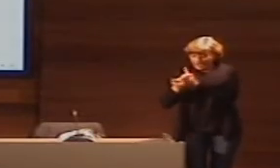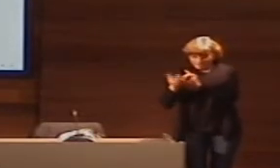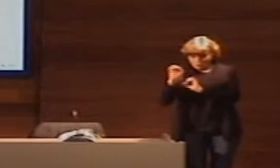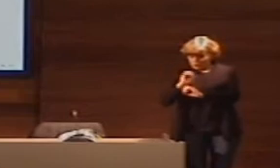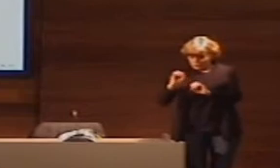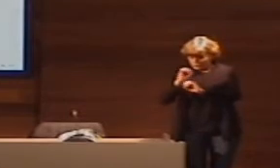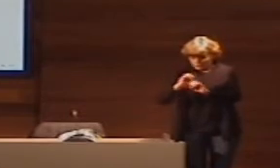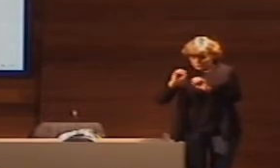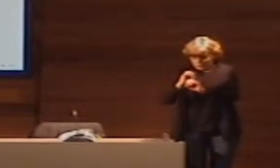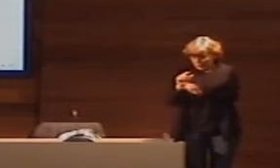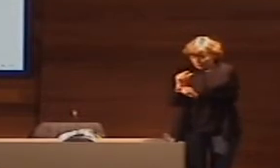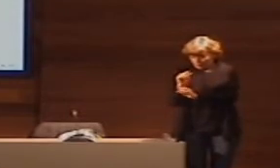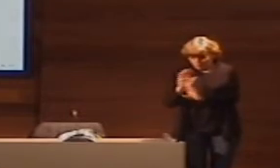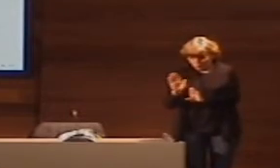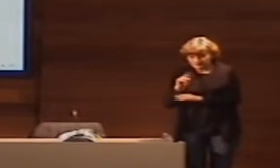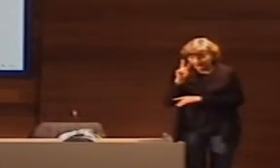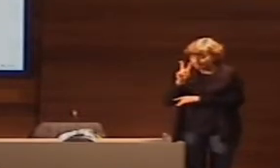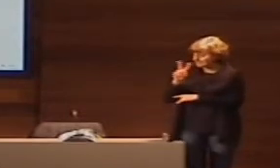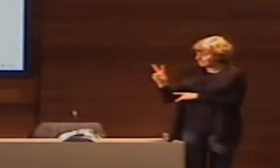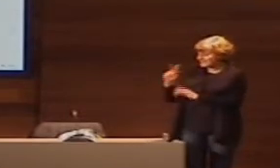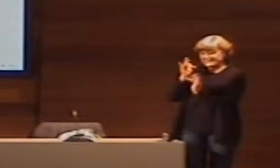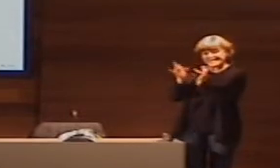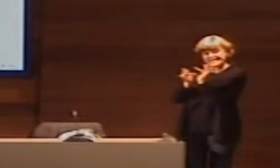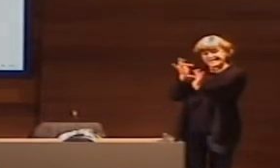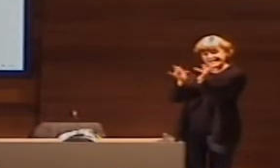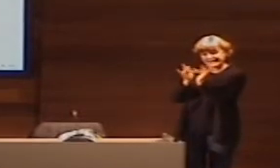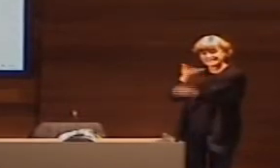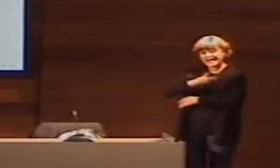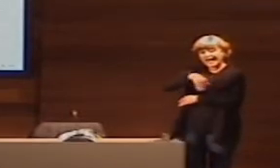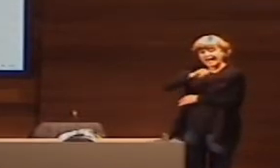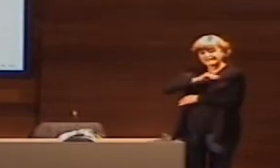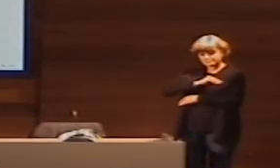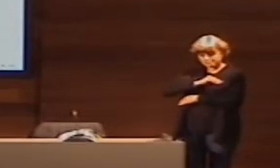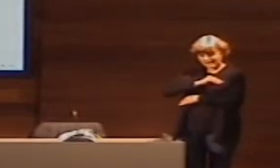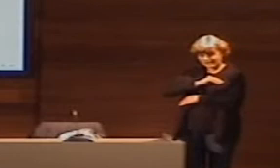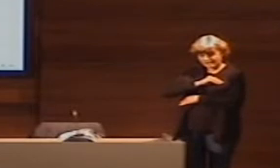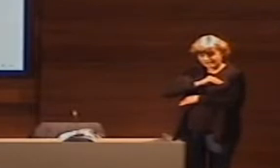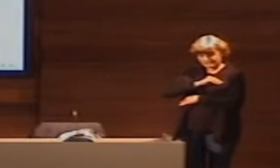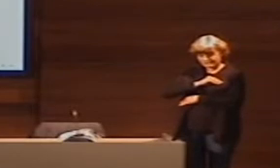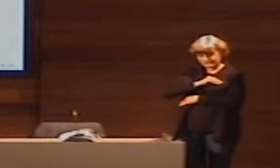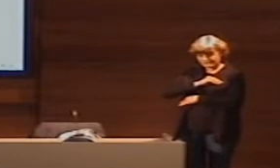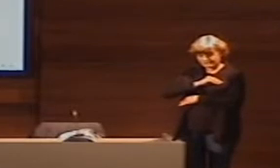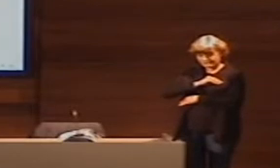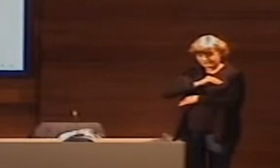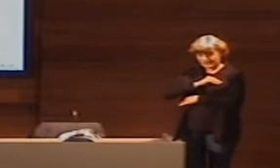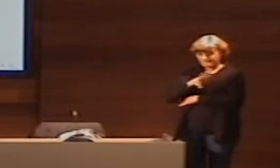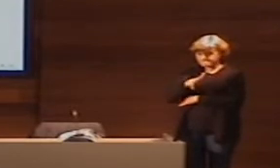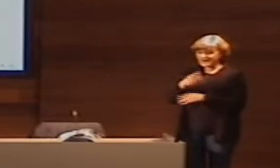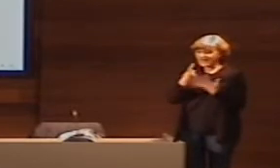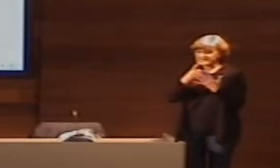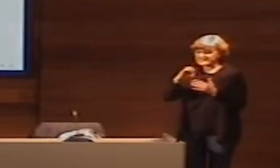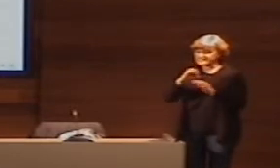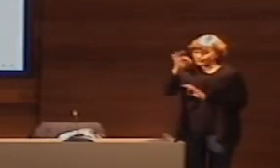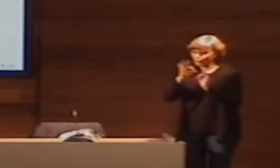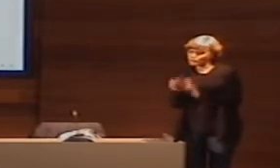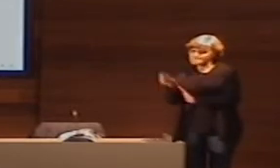es el porcentaje de residuos en gris, ¿no? que se vierten era superior al 60% y claramente